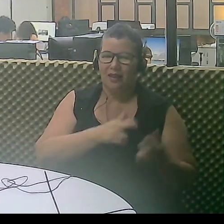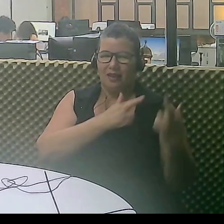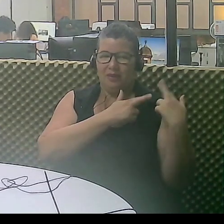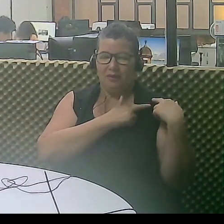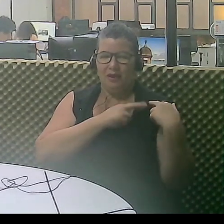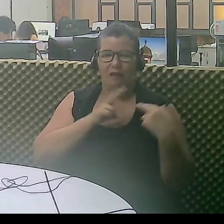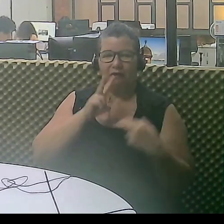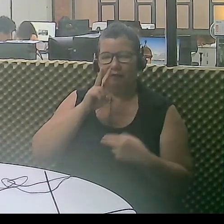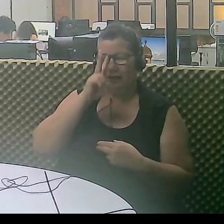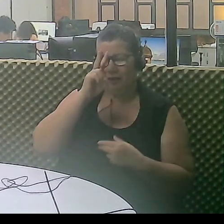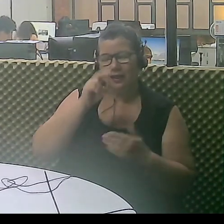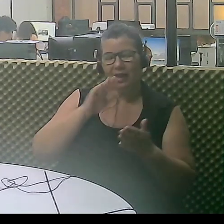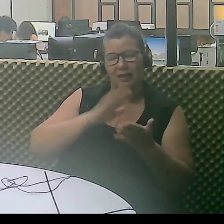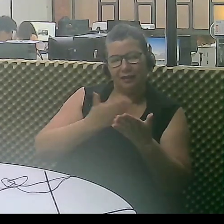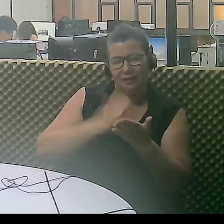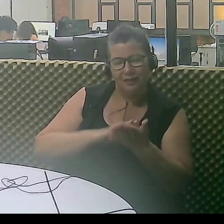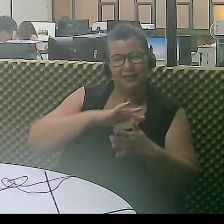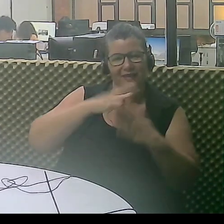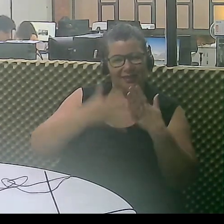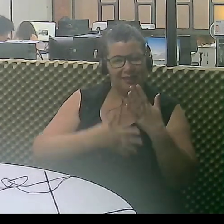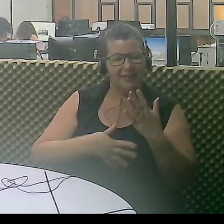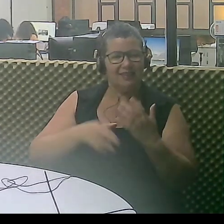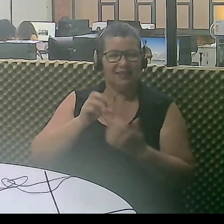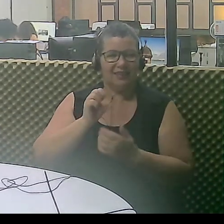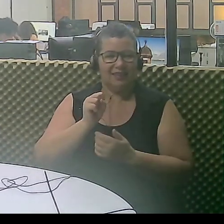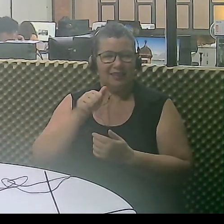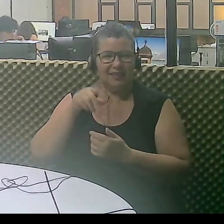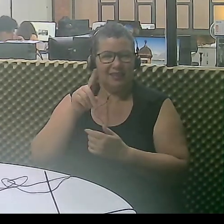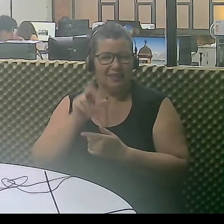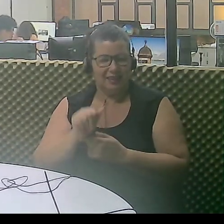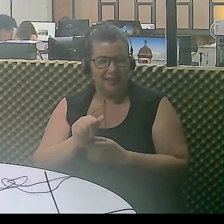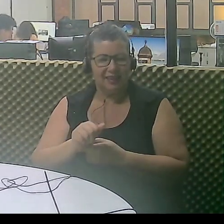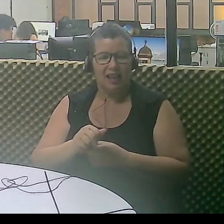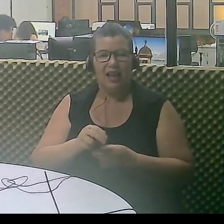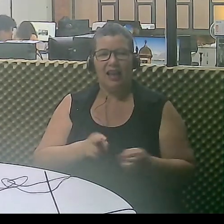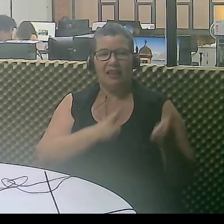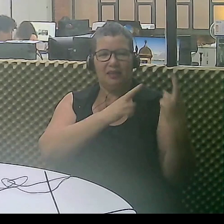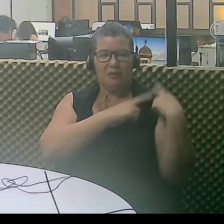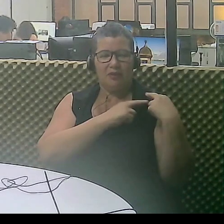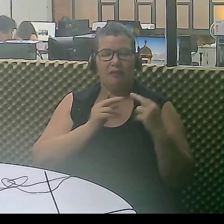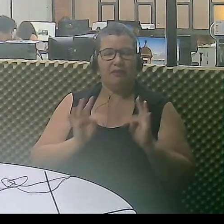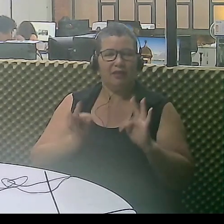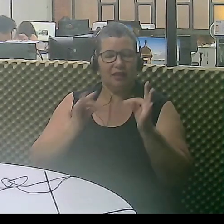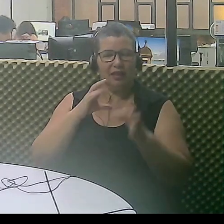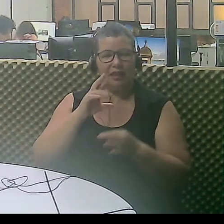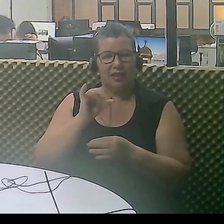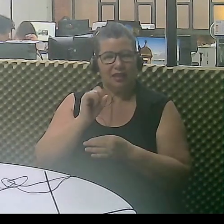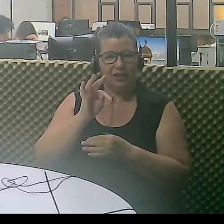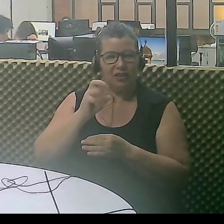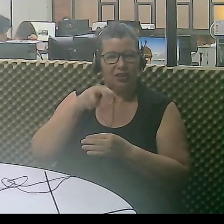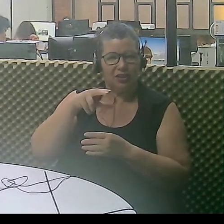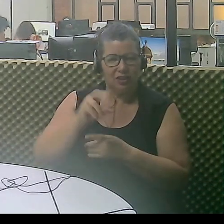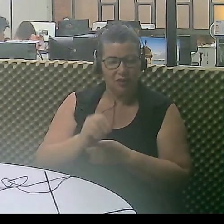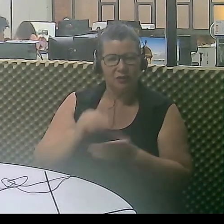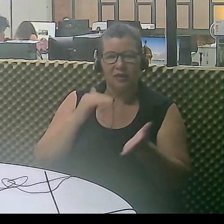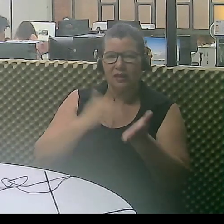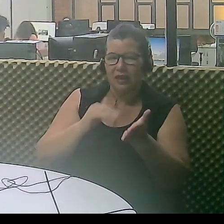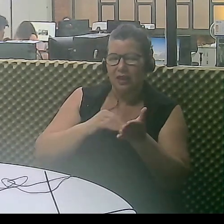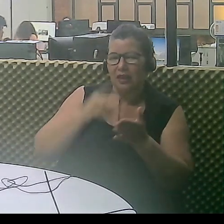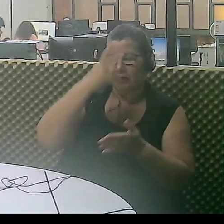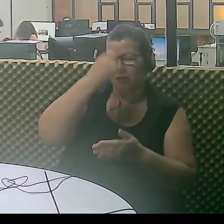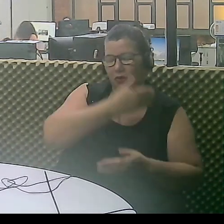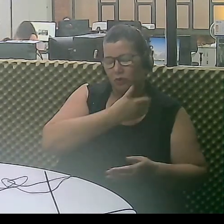Gianotti. Tradução em Libras, Sandra Ribeiro. Responsável técnico, Cristiano Silva. Secretário Municipal de Governo e